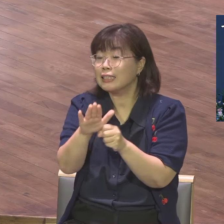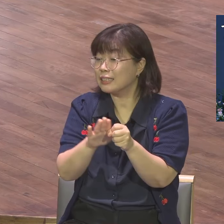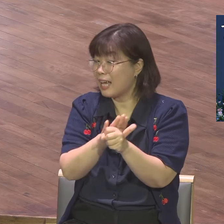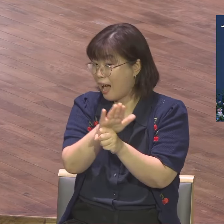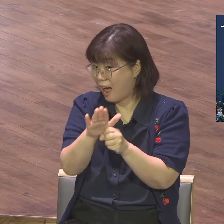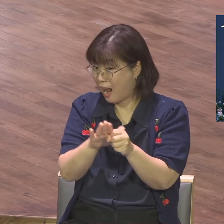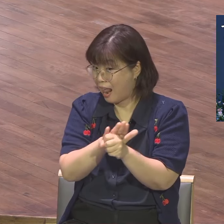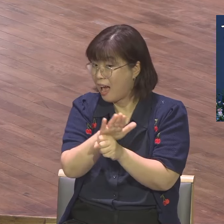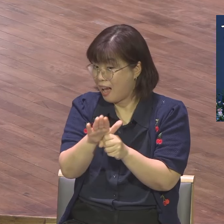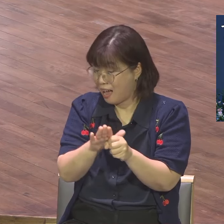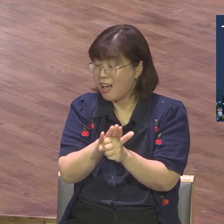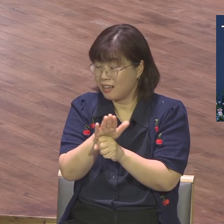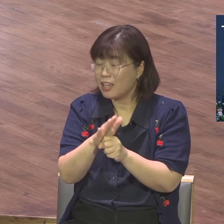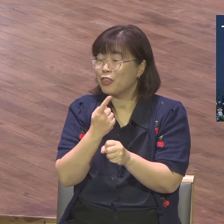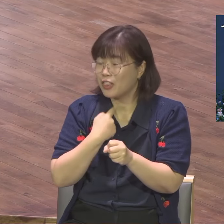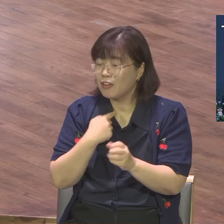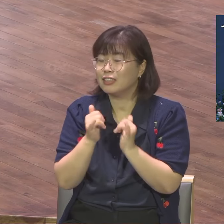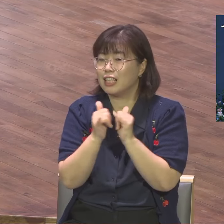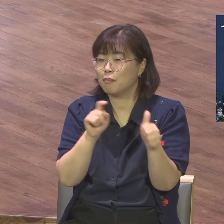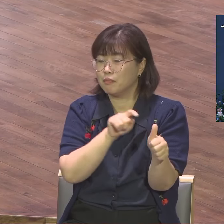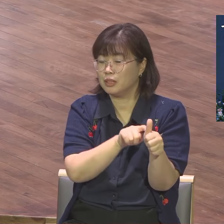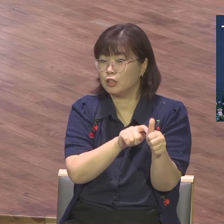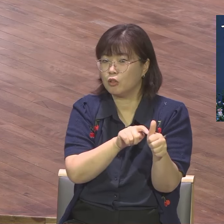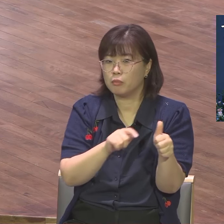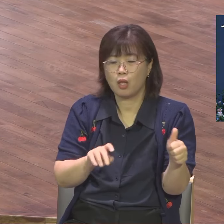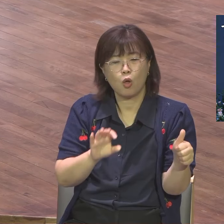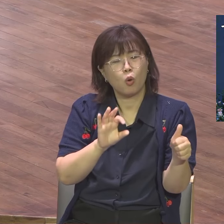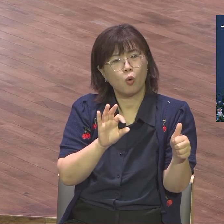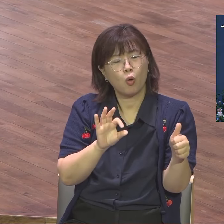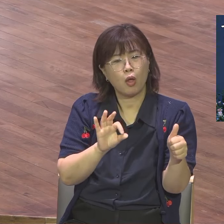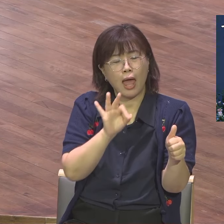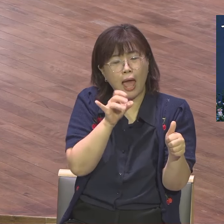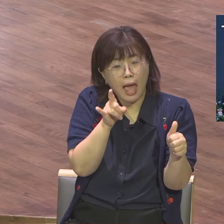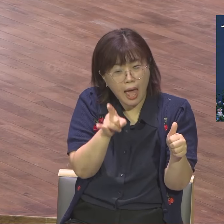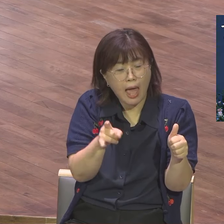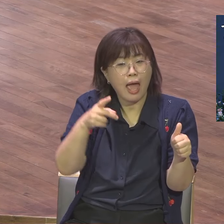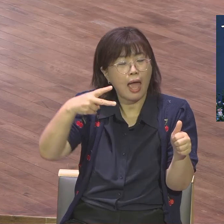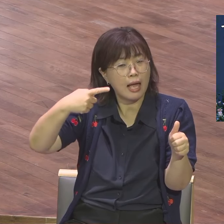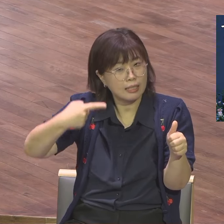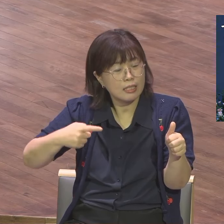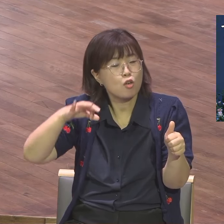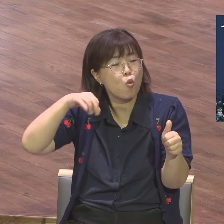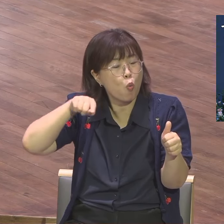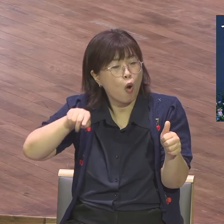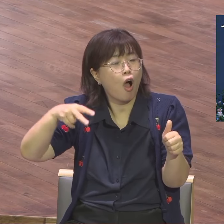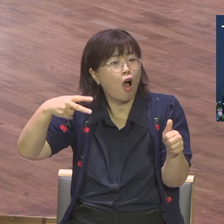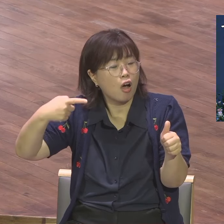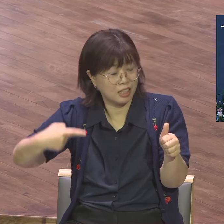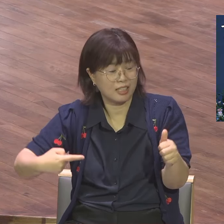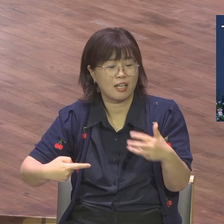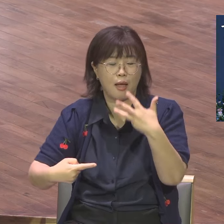윈즈공. 원래는 에드워드 8세로 영국 국왕이었어요.